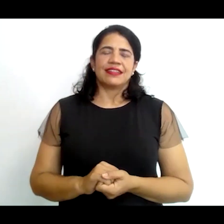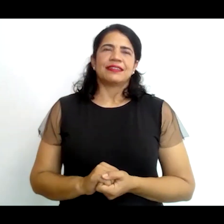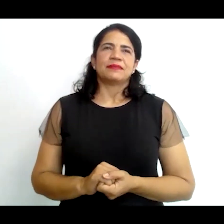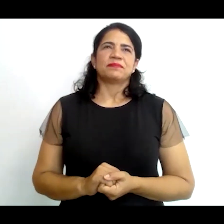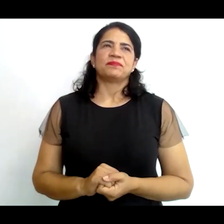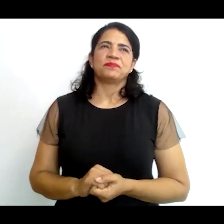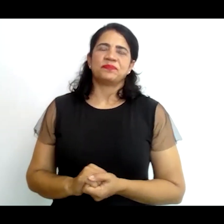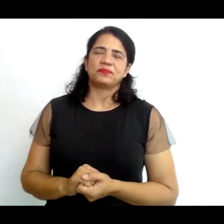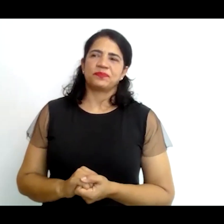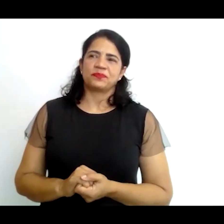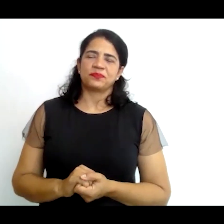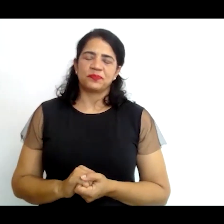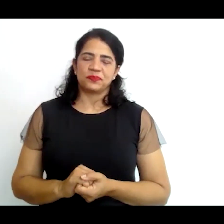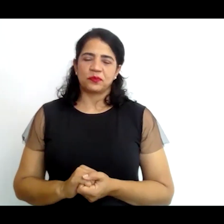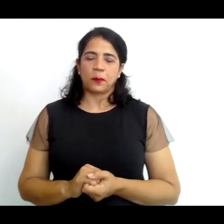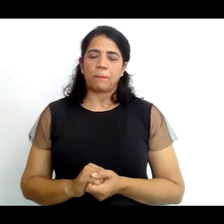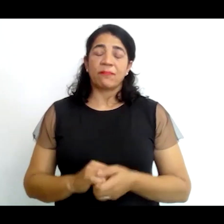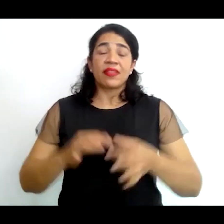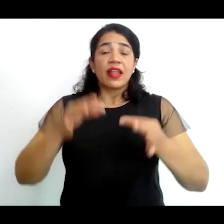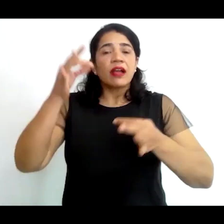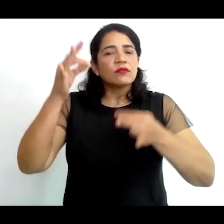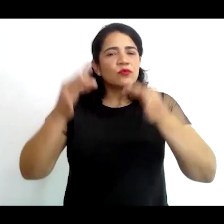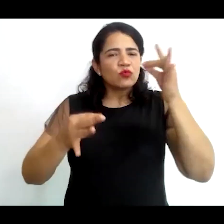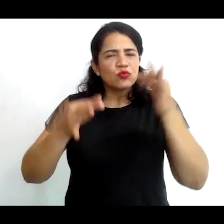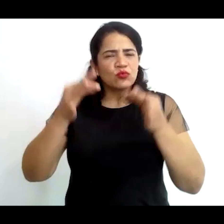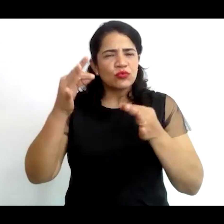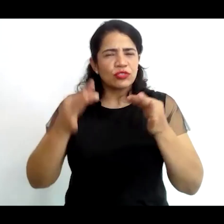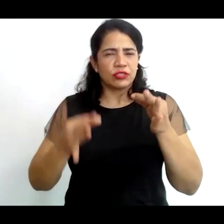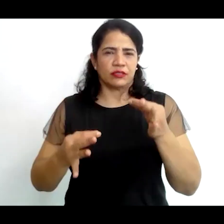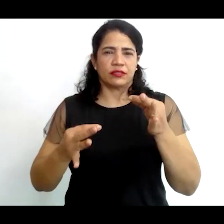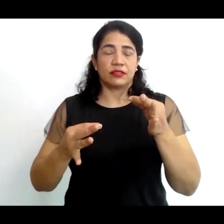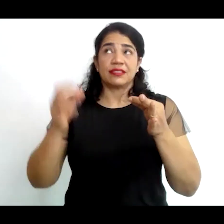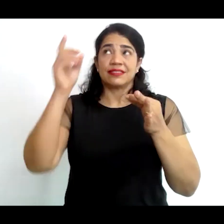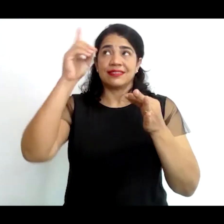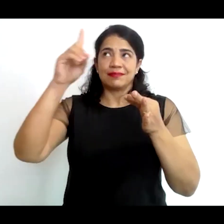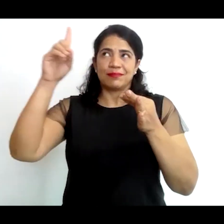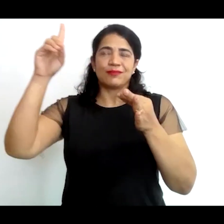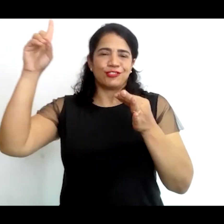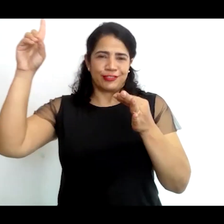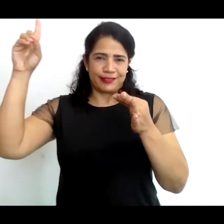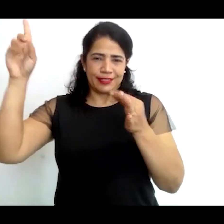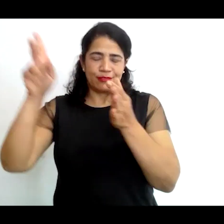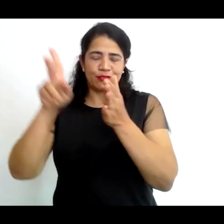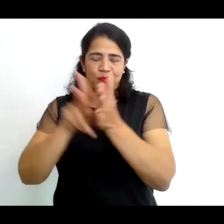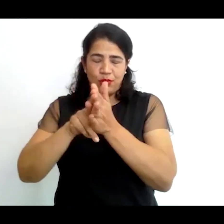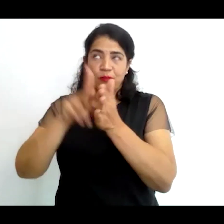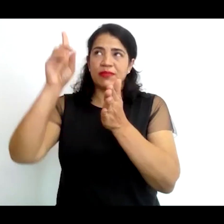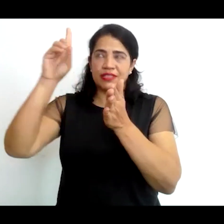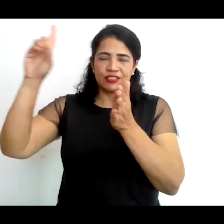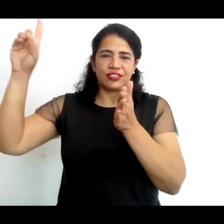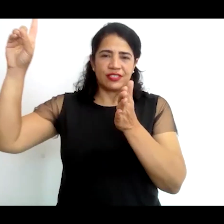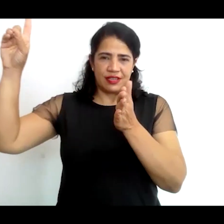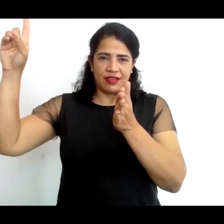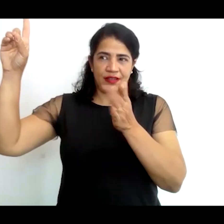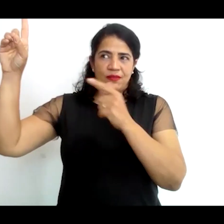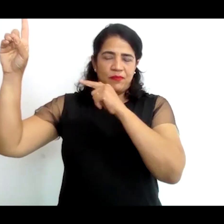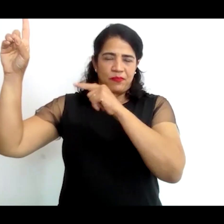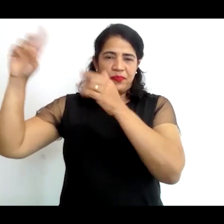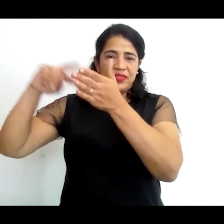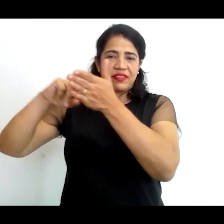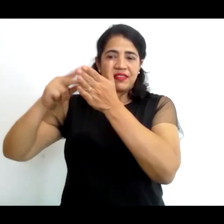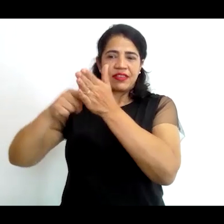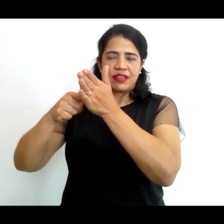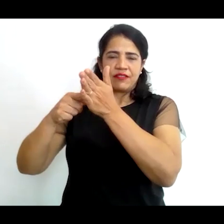A justiça de Deus, irmãos, é um plano. Todos os elementos que estão nesse plano é justiça.